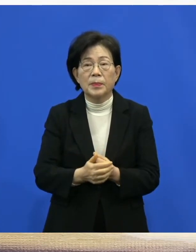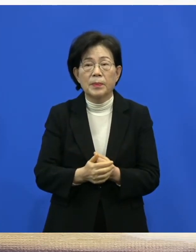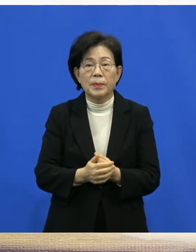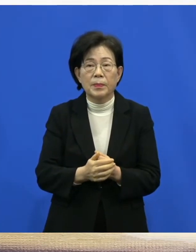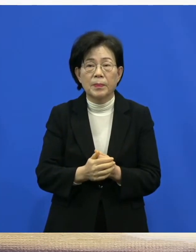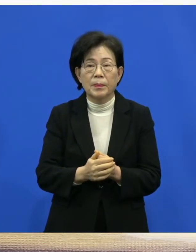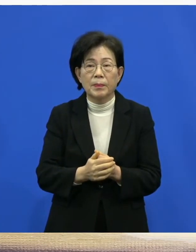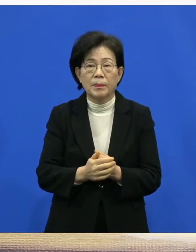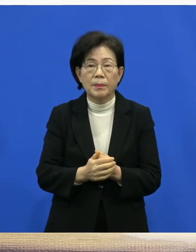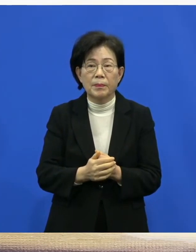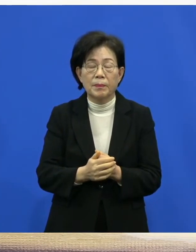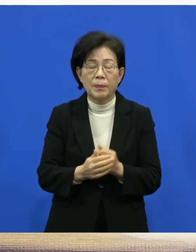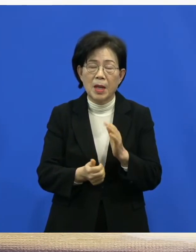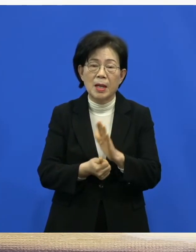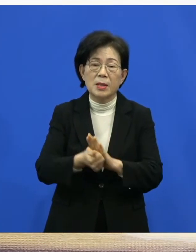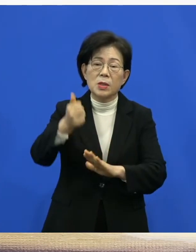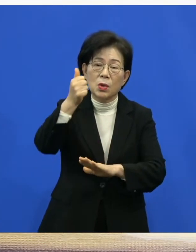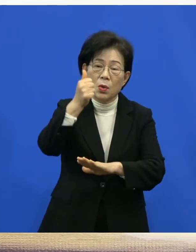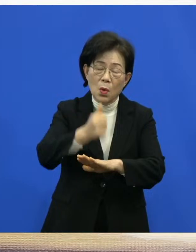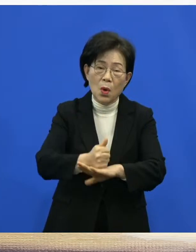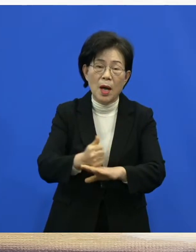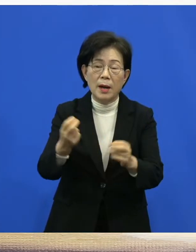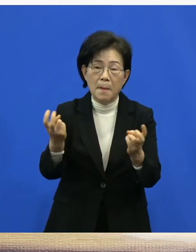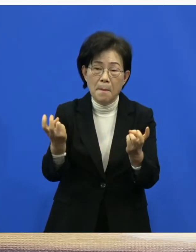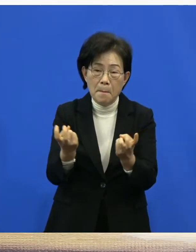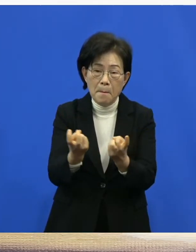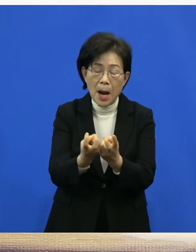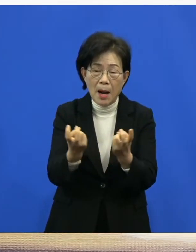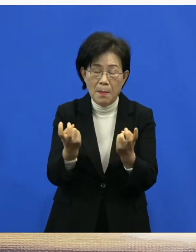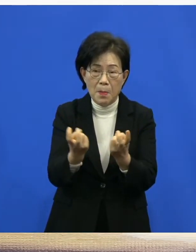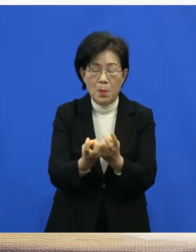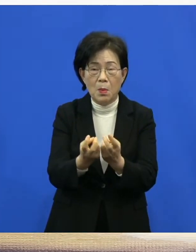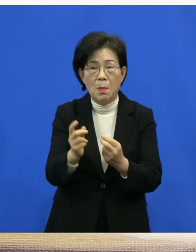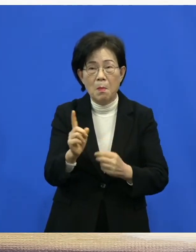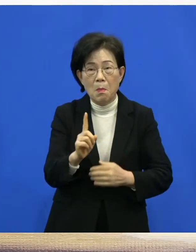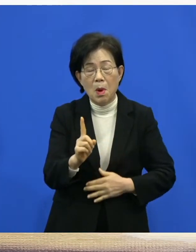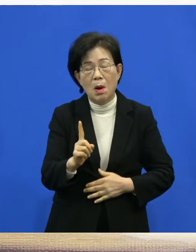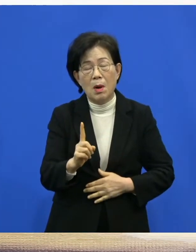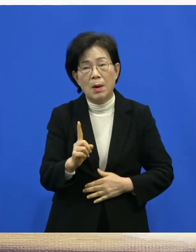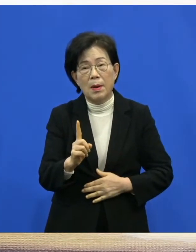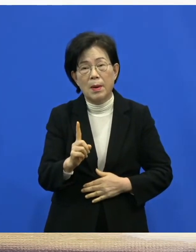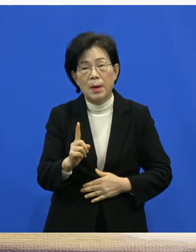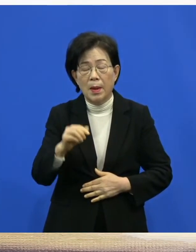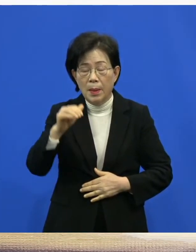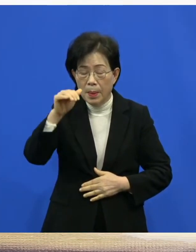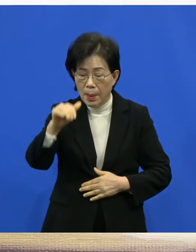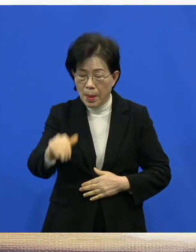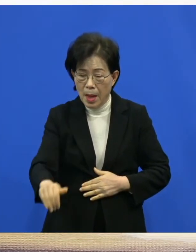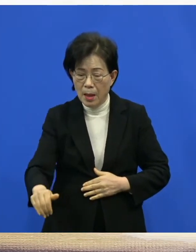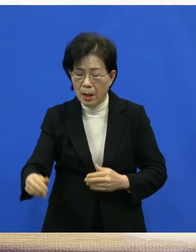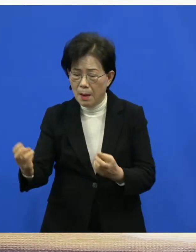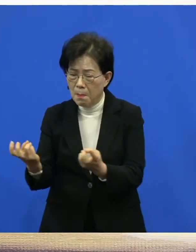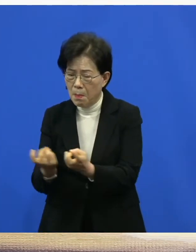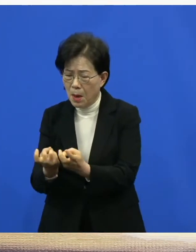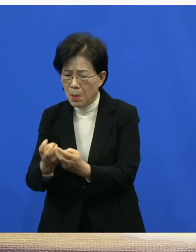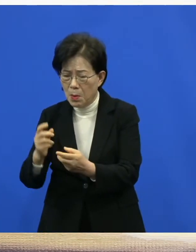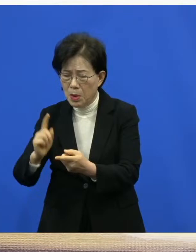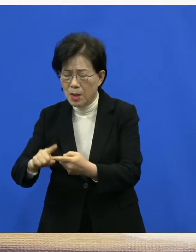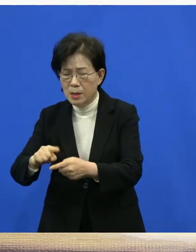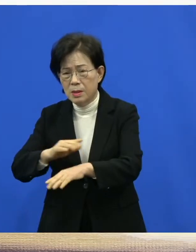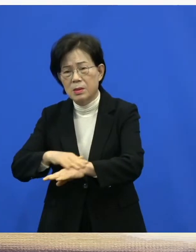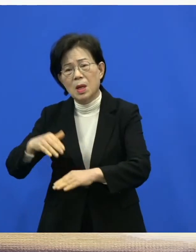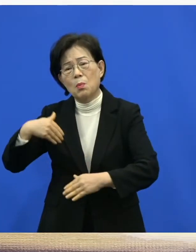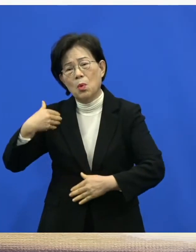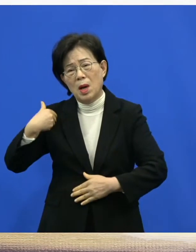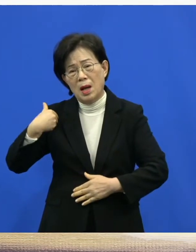자, 올라가는 길, 성공하는 길에 조언해주는 사람은 많아요. 근데 내려가는 길에 대한 조언을 해주는 사람은 거의